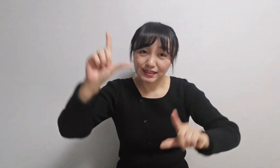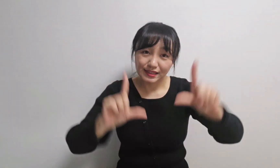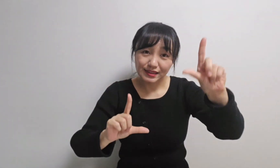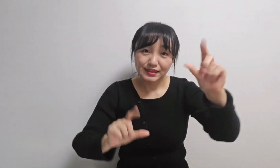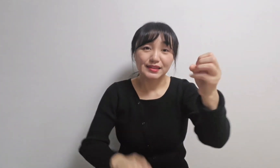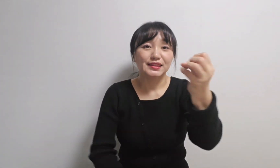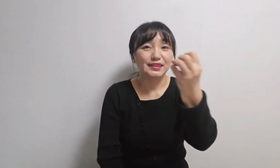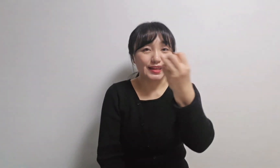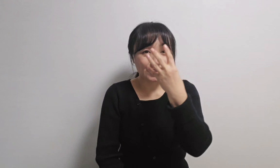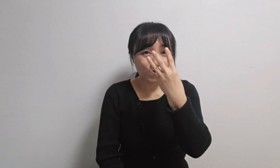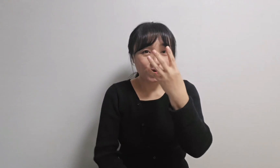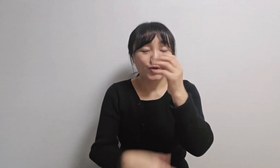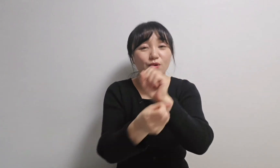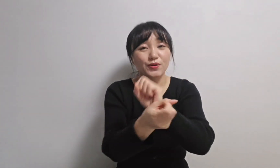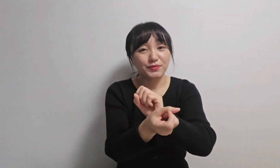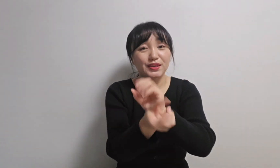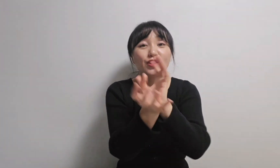생긴 대로 피어도.